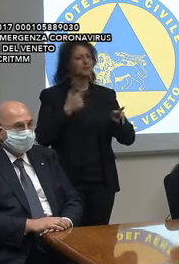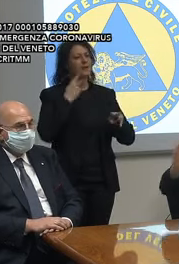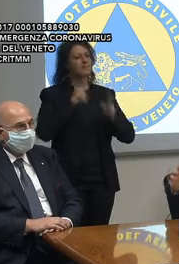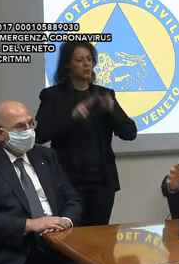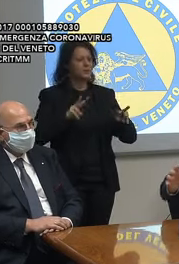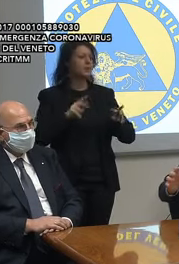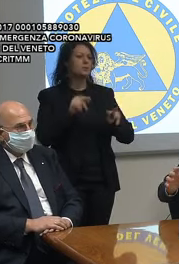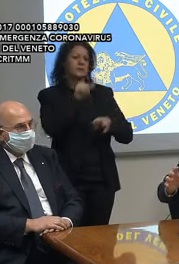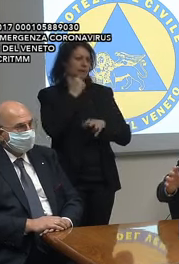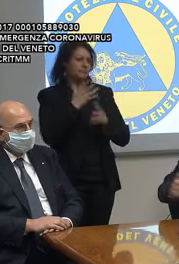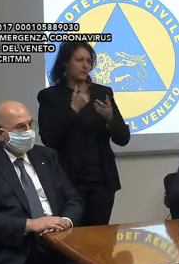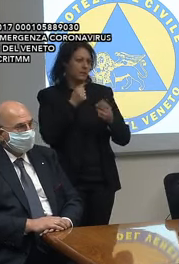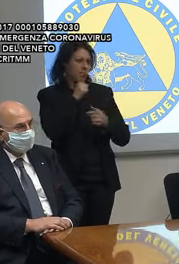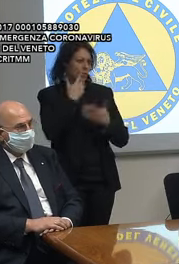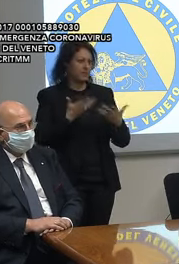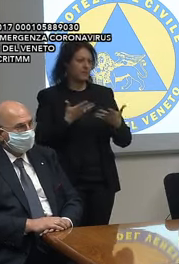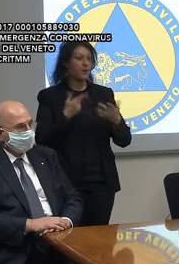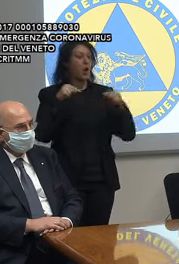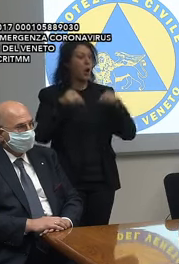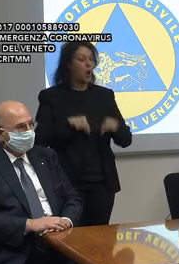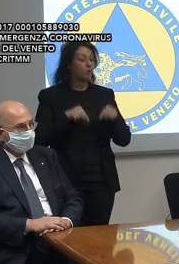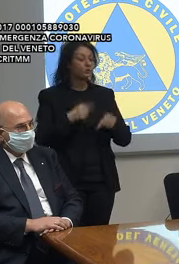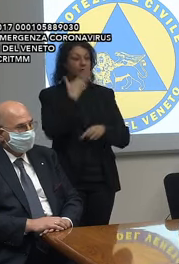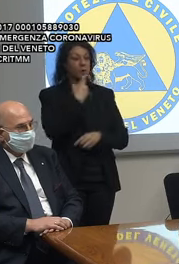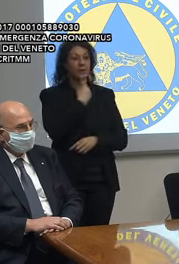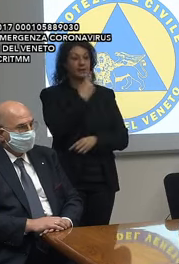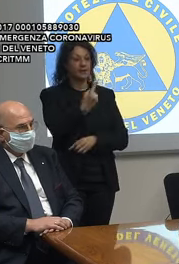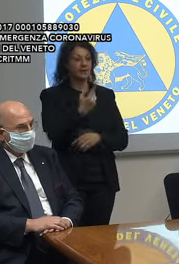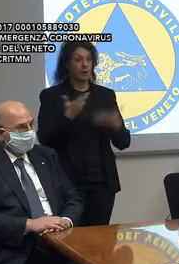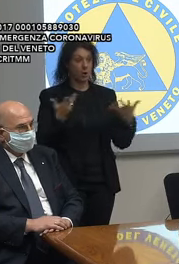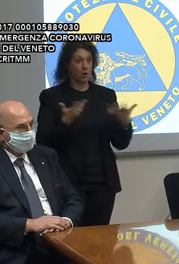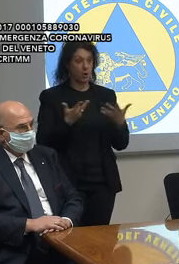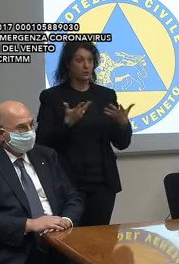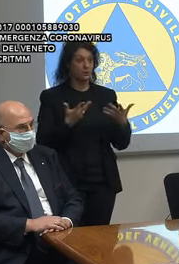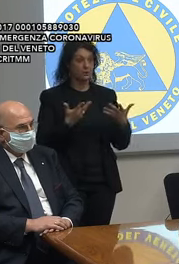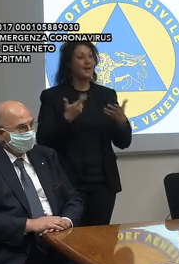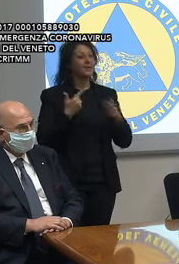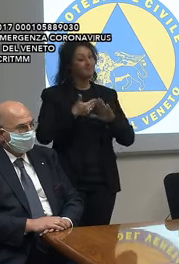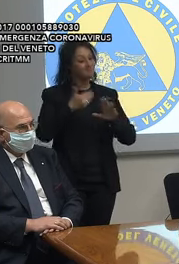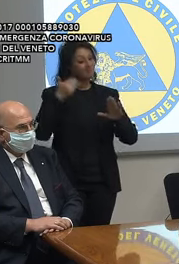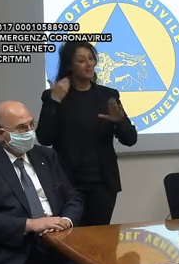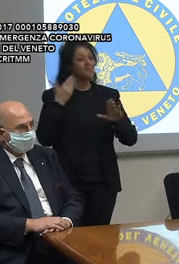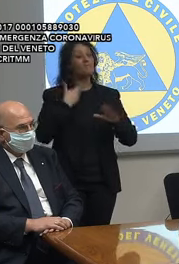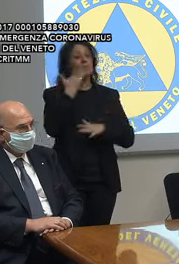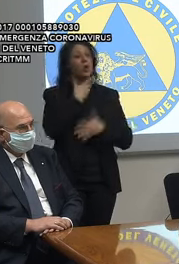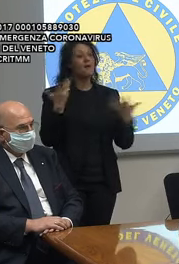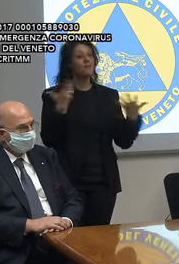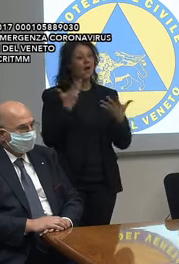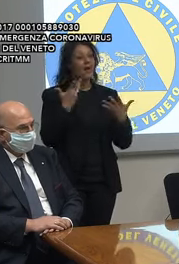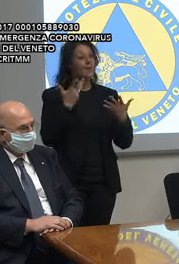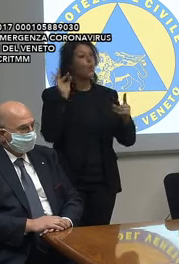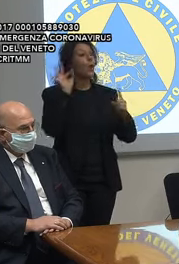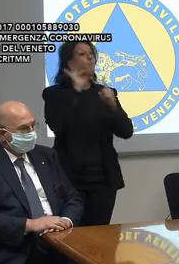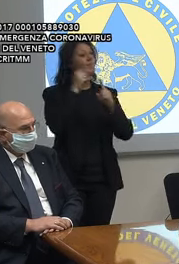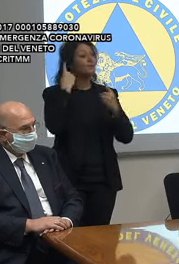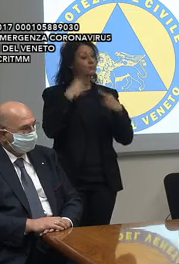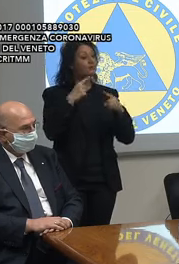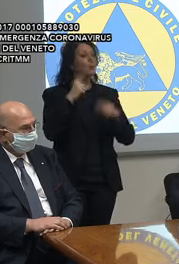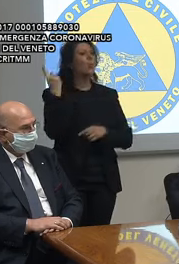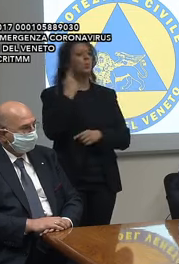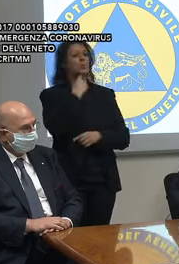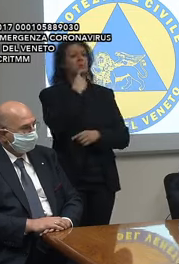tutto quello che bisognava fare, ma oggi mi interessa dire che quello che dicevamo che volevamo fare e che qualcuno diceva che erano solo frotte,